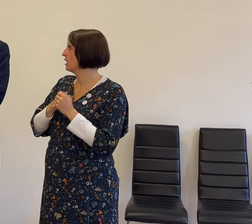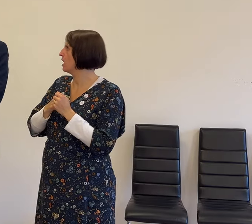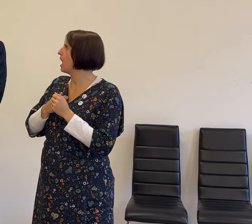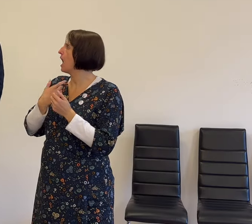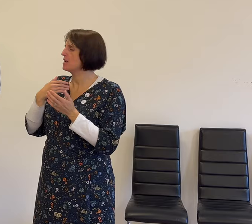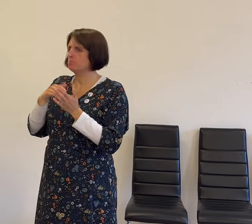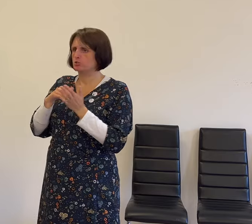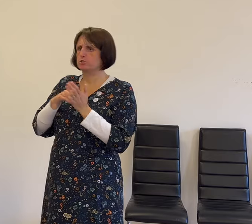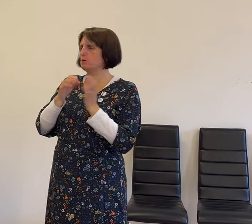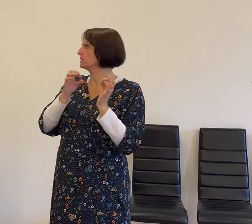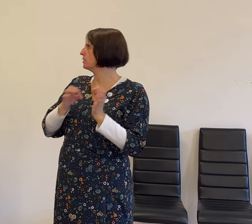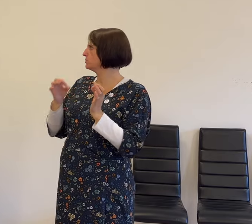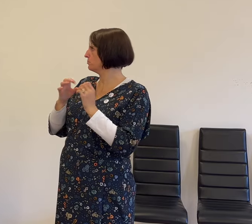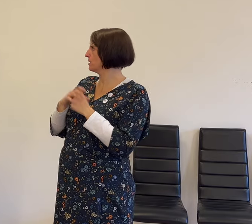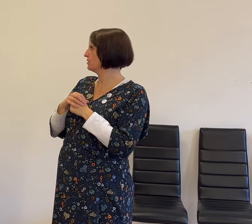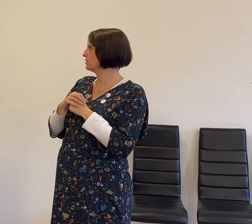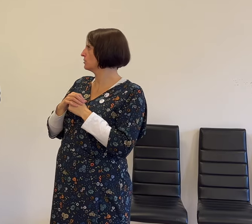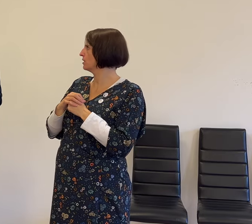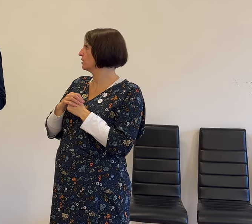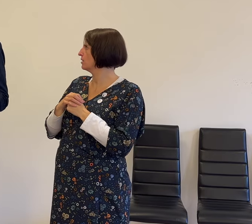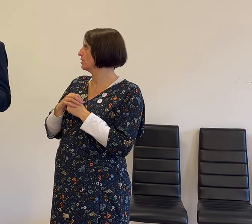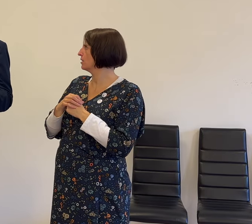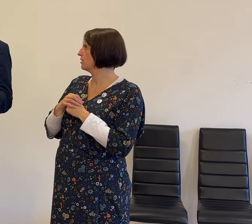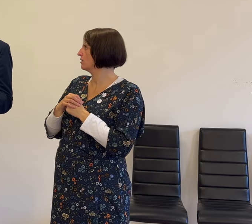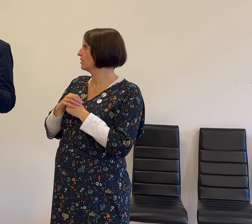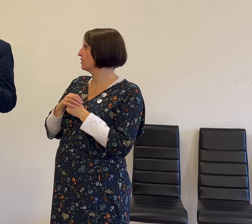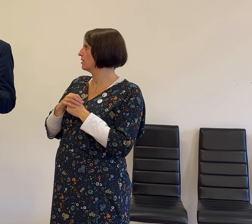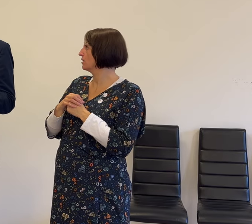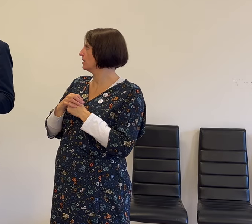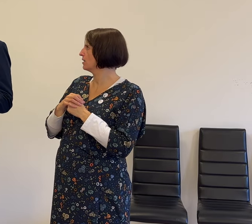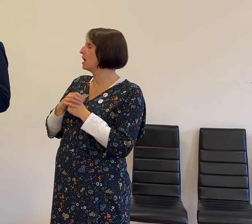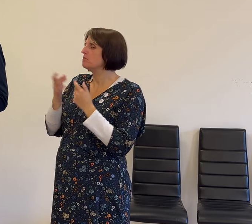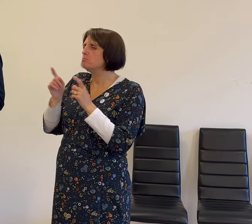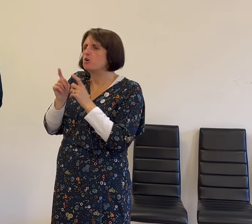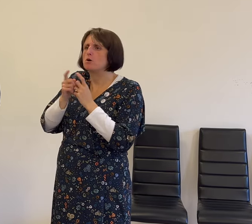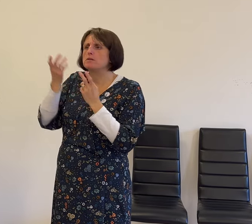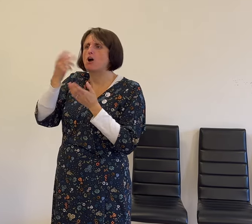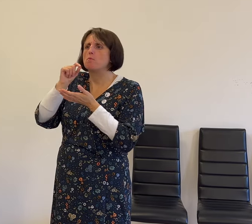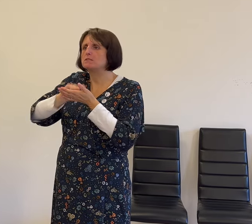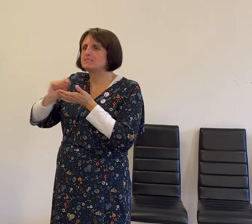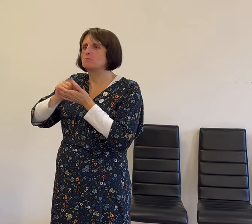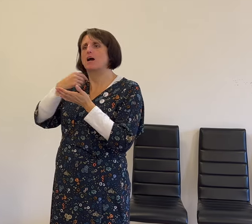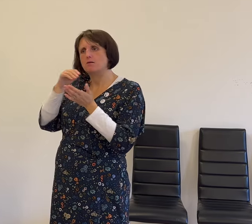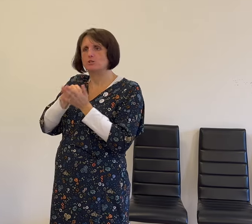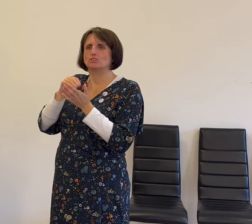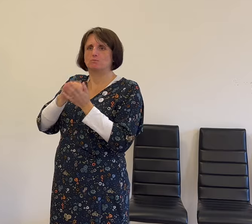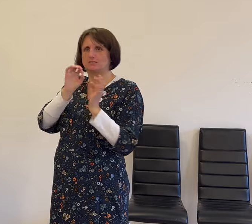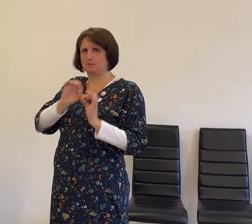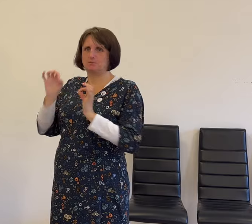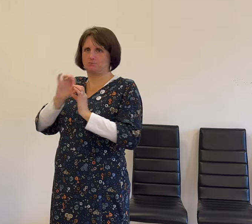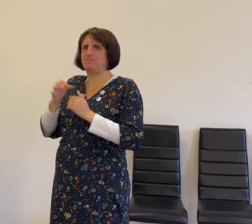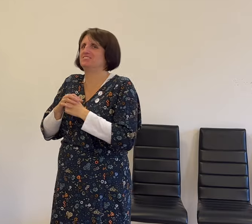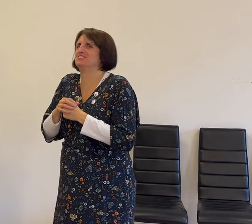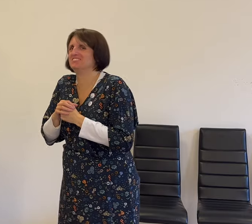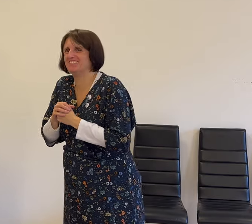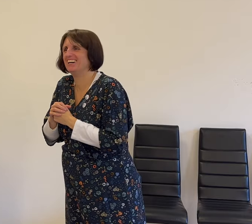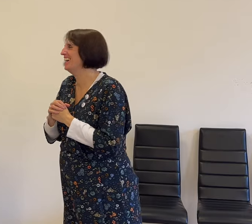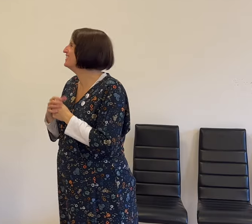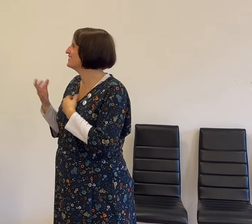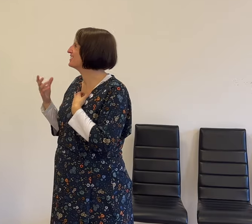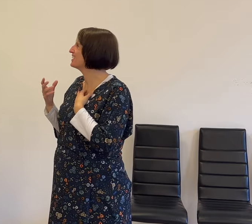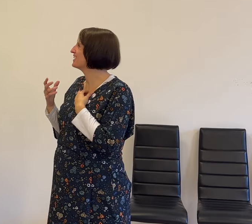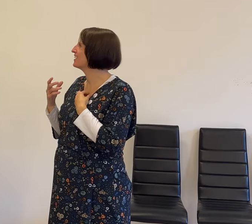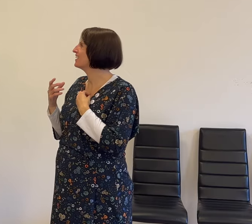některé věci to vliv bude mít, když budete mít písemku, tam to bude mít vliv, jak jste se připravili nebo ne. Ale všimněte si, v těch